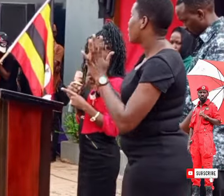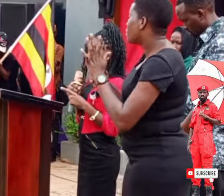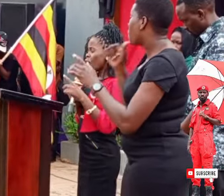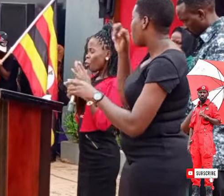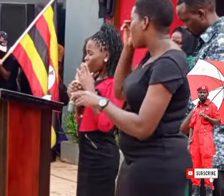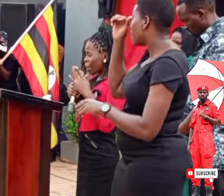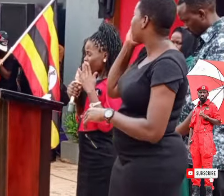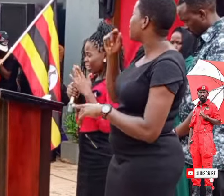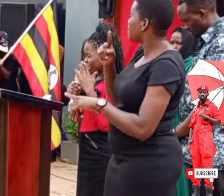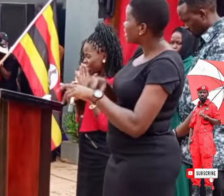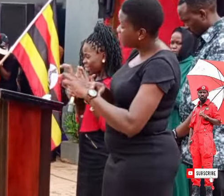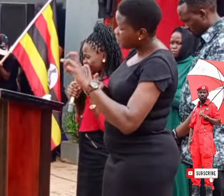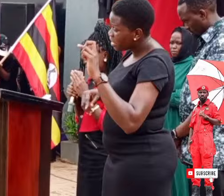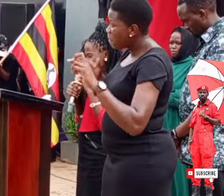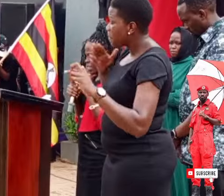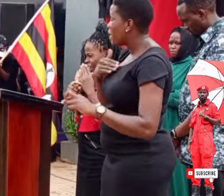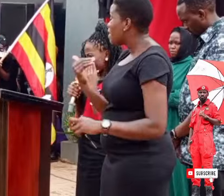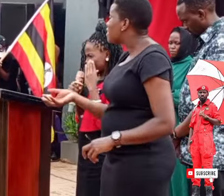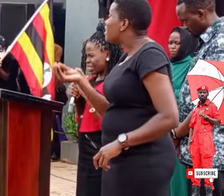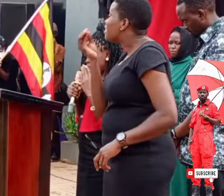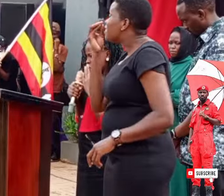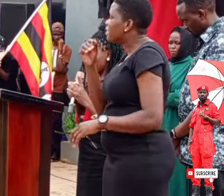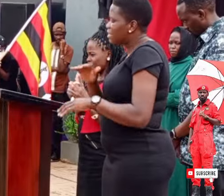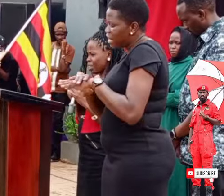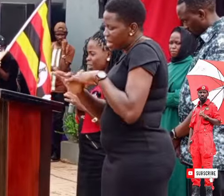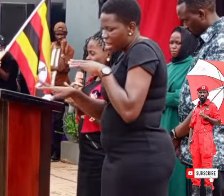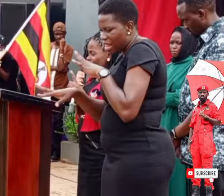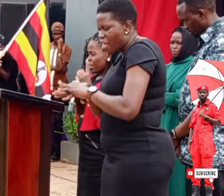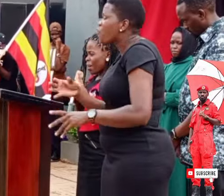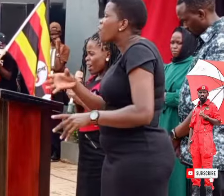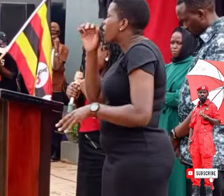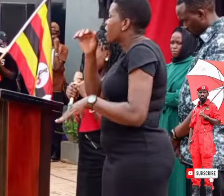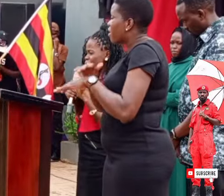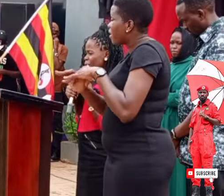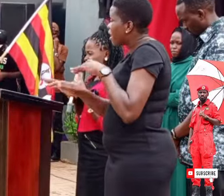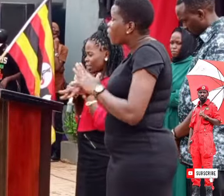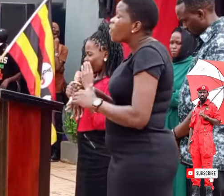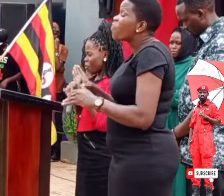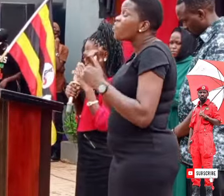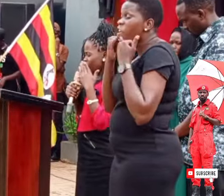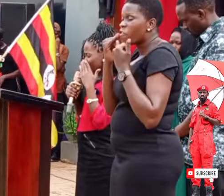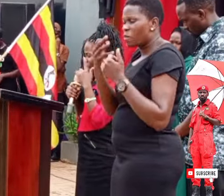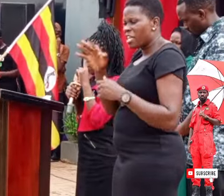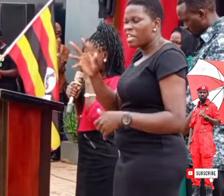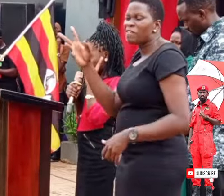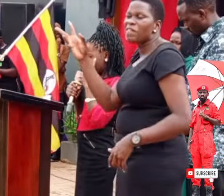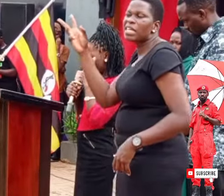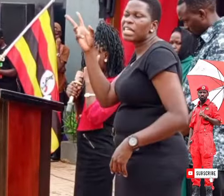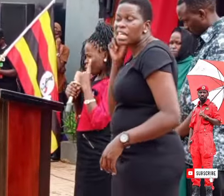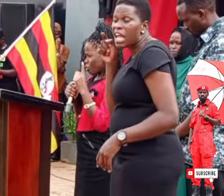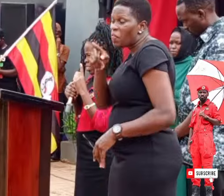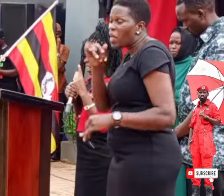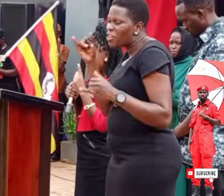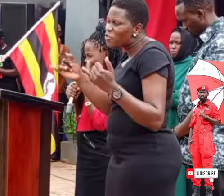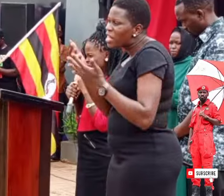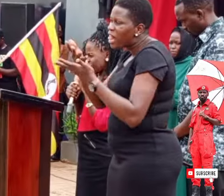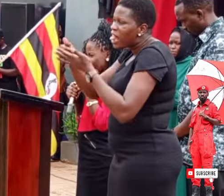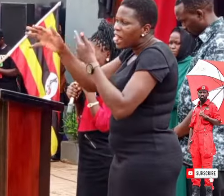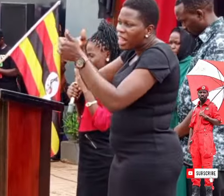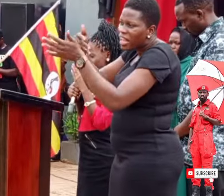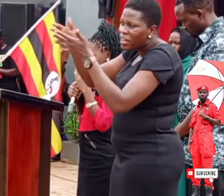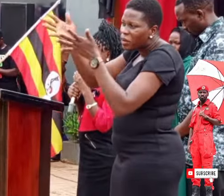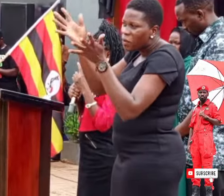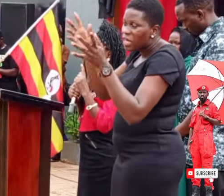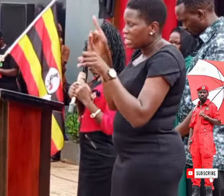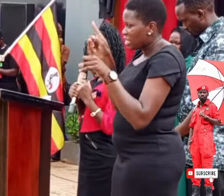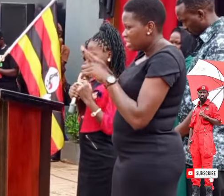bbiri paka lwaggulo ng'omwana wange talina kyeyali tetalina kyeyanywedde ne bagamba ne bageza bawuliraako aga mawulire wantu